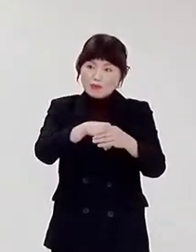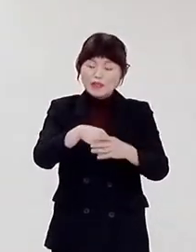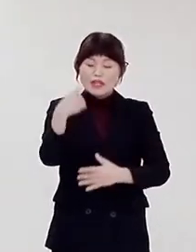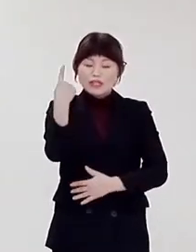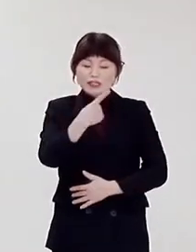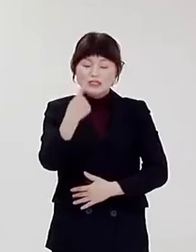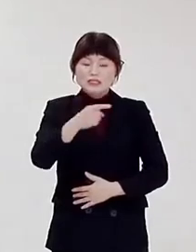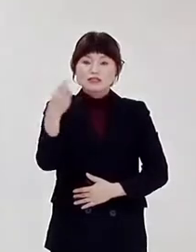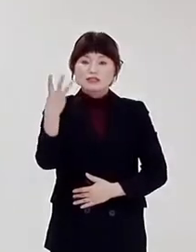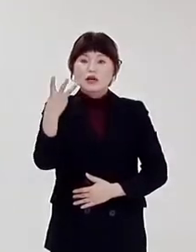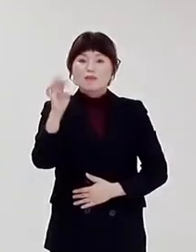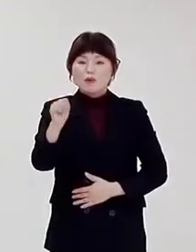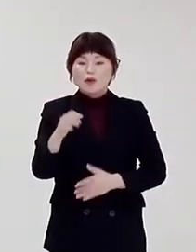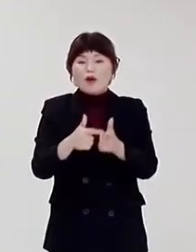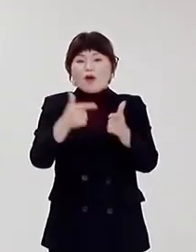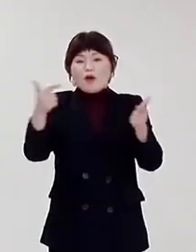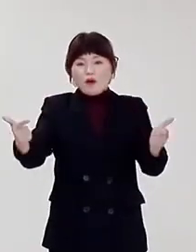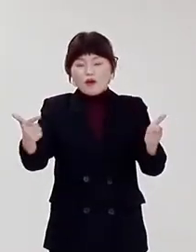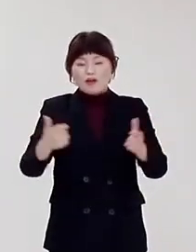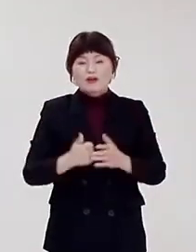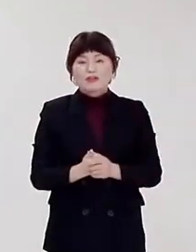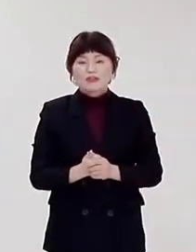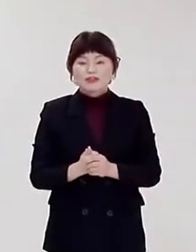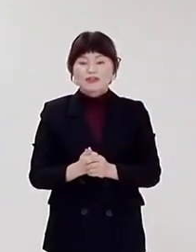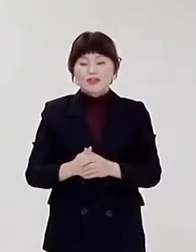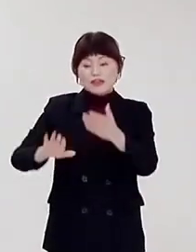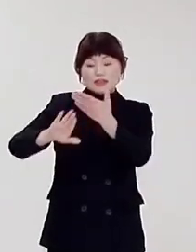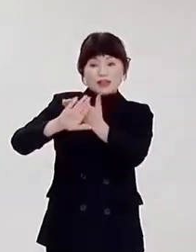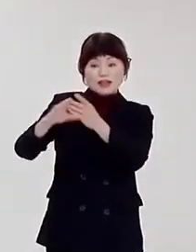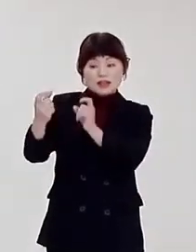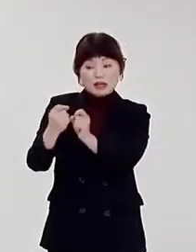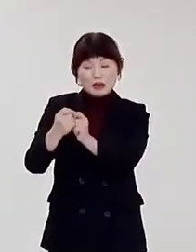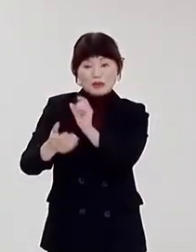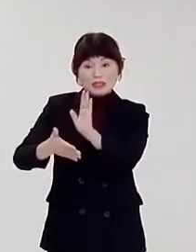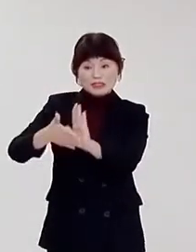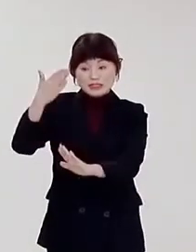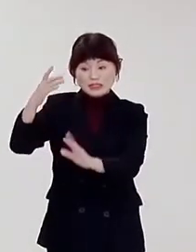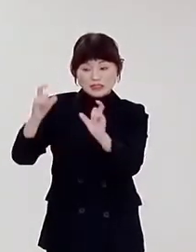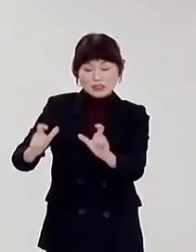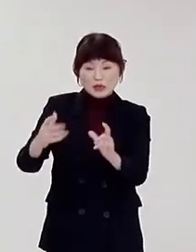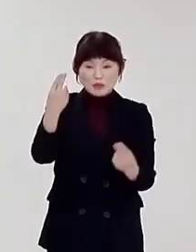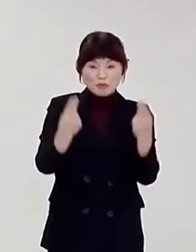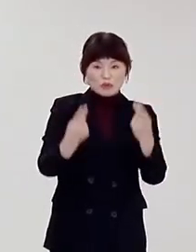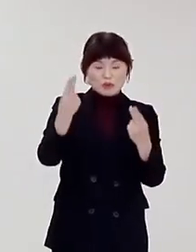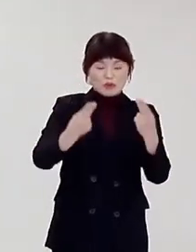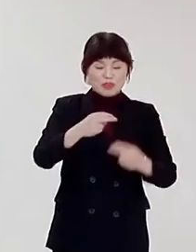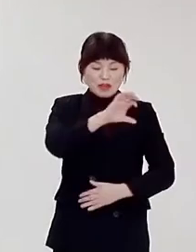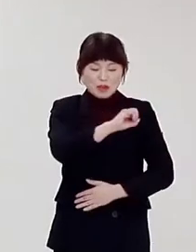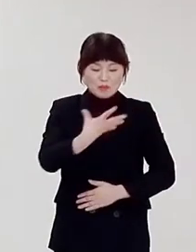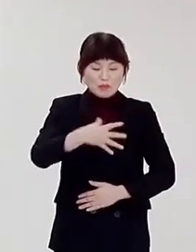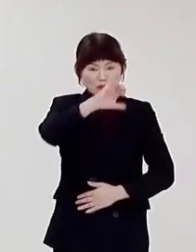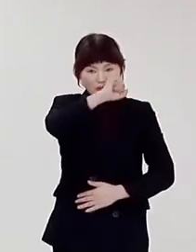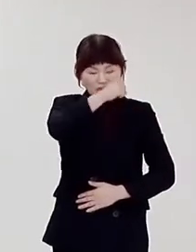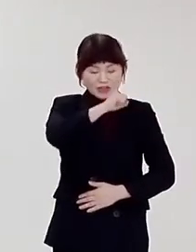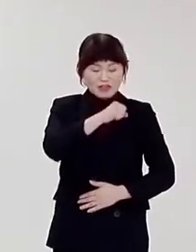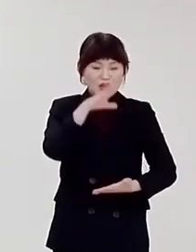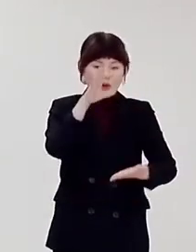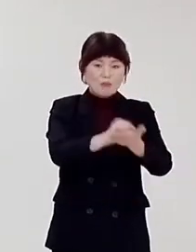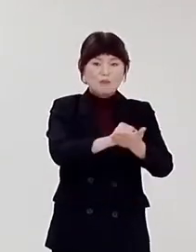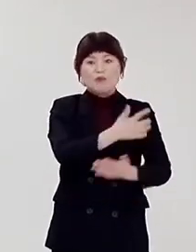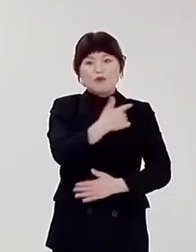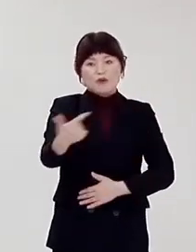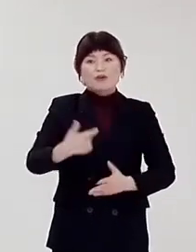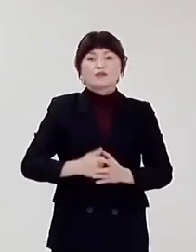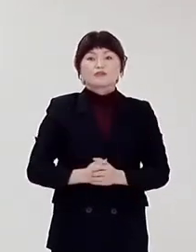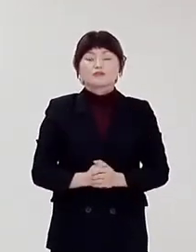1,023억 원이 늘어나며, 여타 다른 시군에 비해 많은 예산을 확보할 수 있었습니다. 이